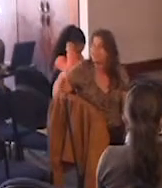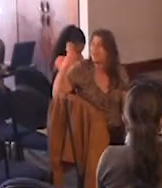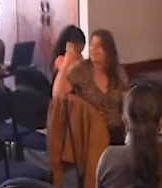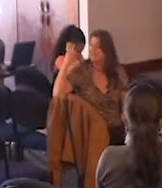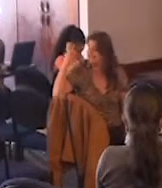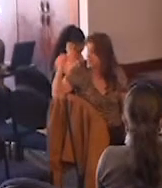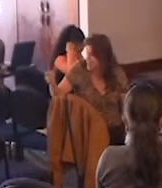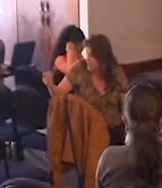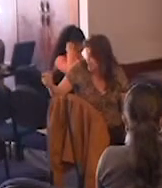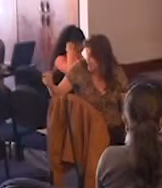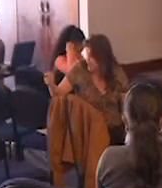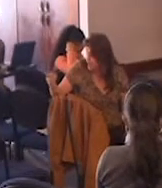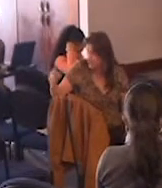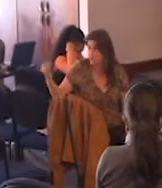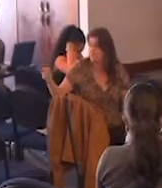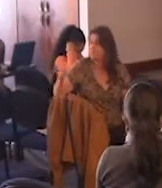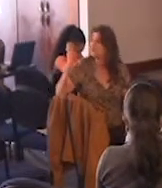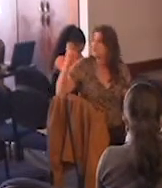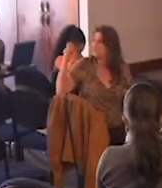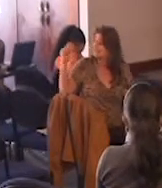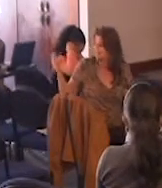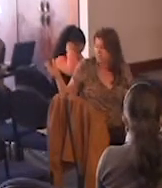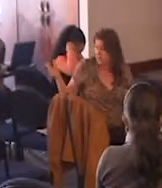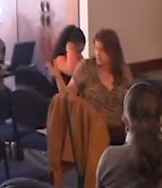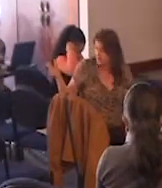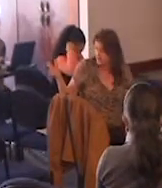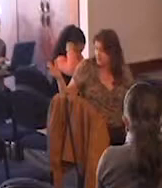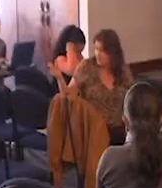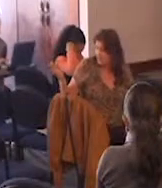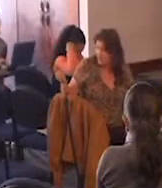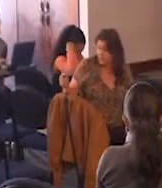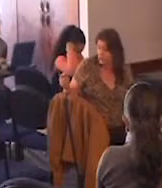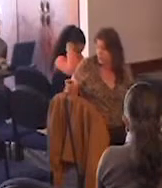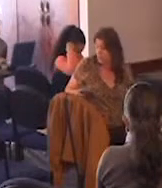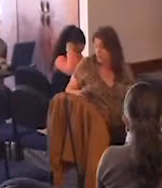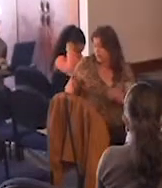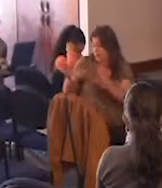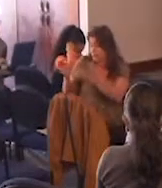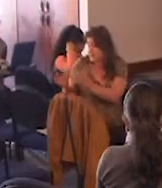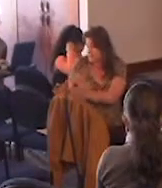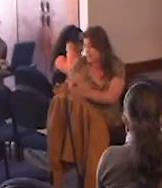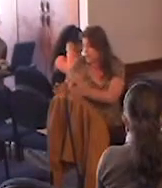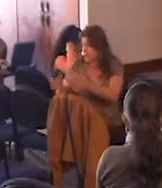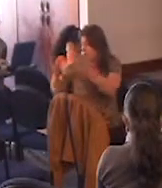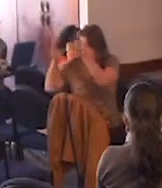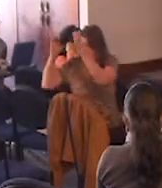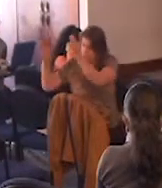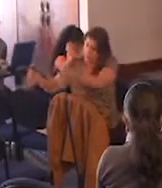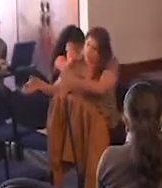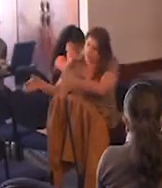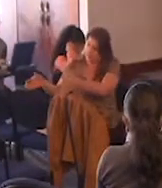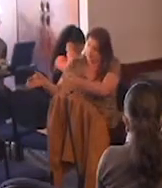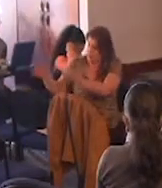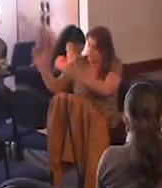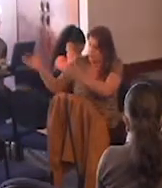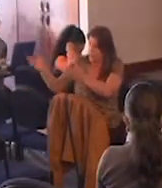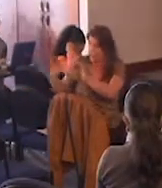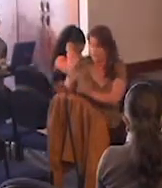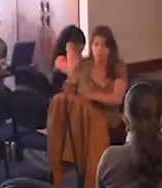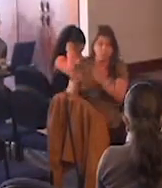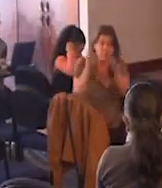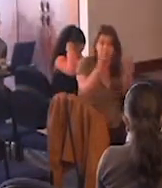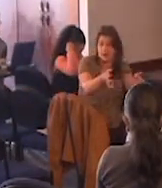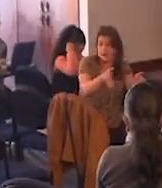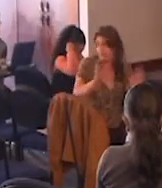enseñar, a él le enseñaron a enseñar. Usted busque las estrategias. Entonces, usted va a enseñar a